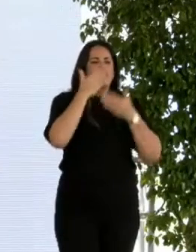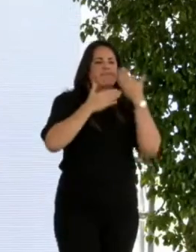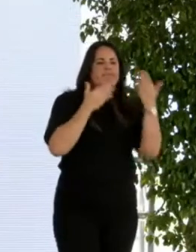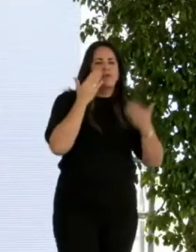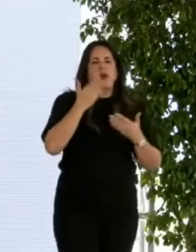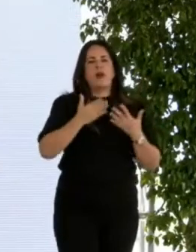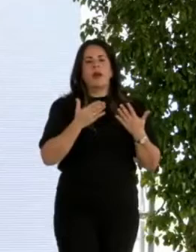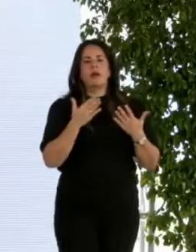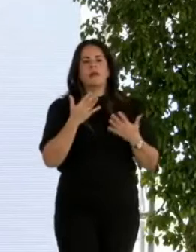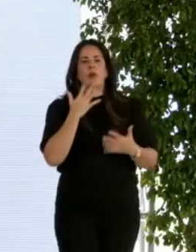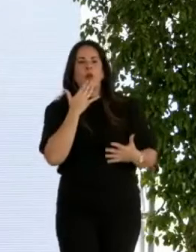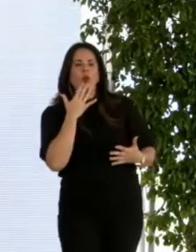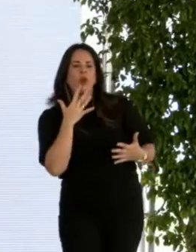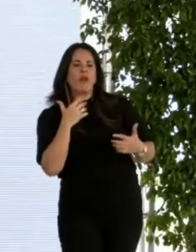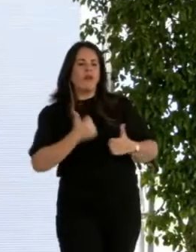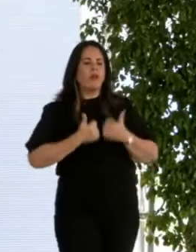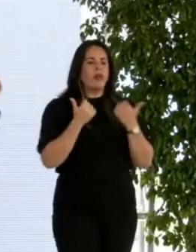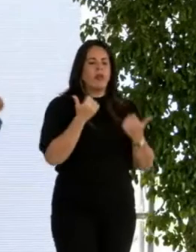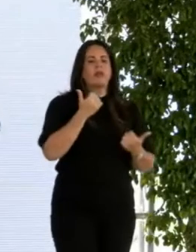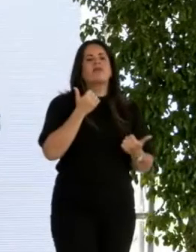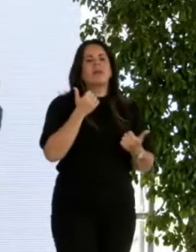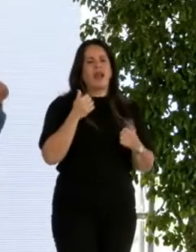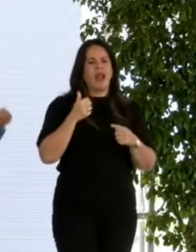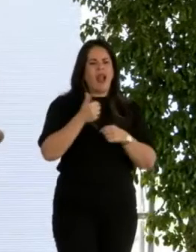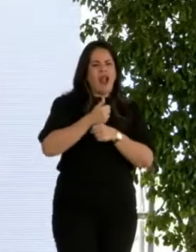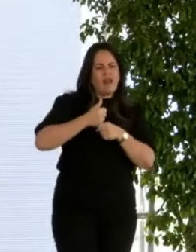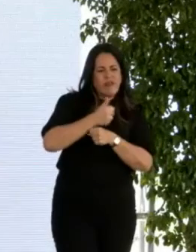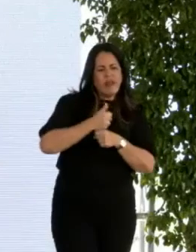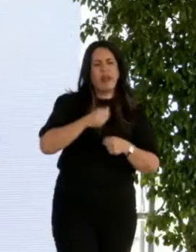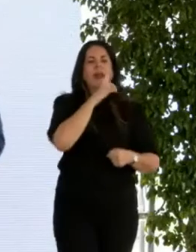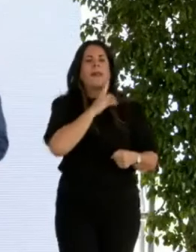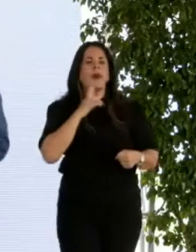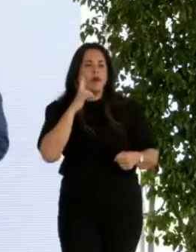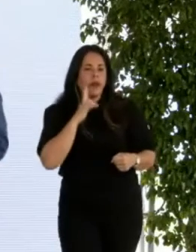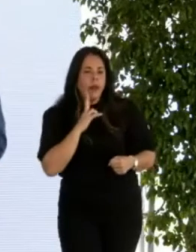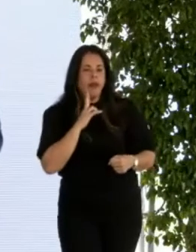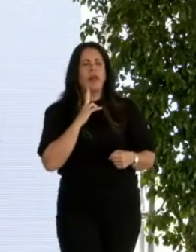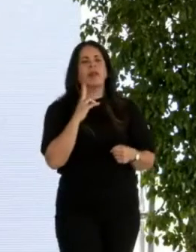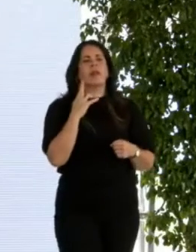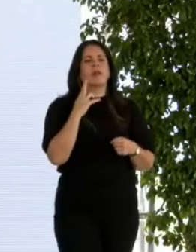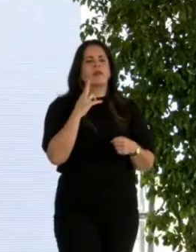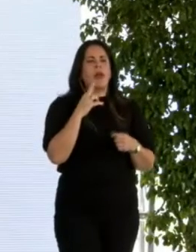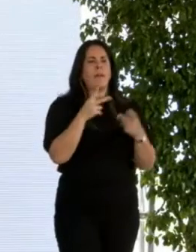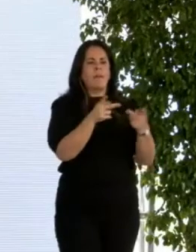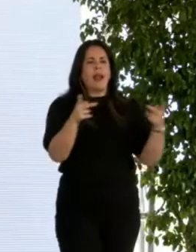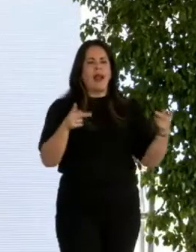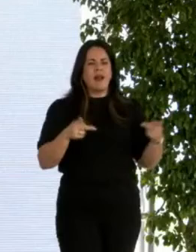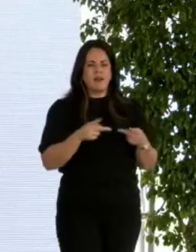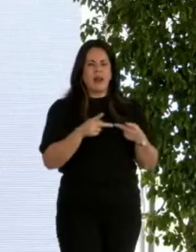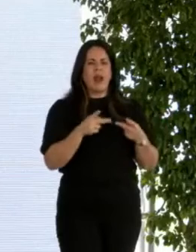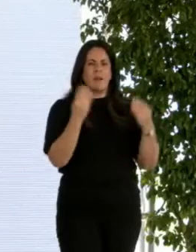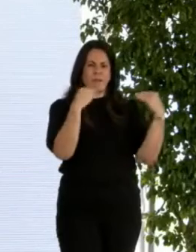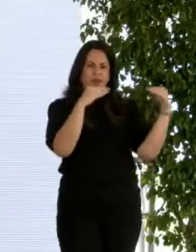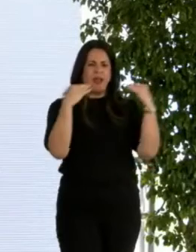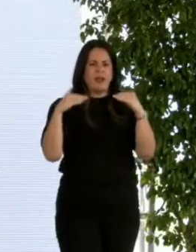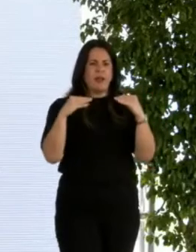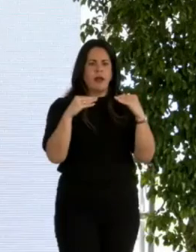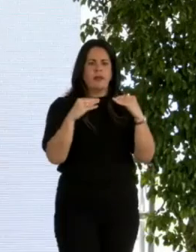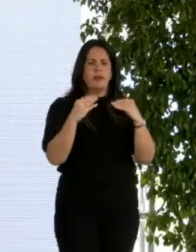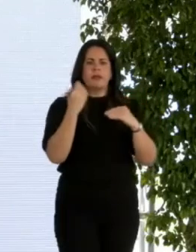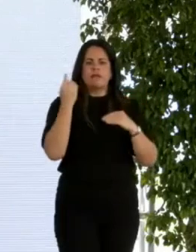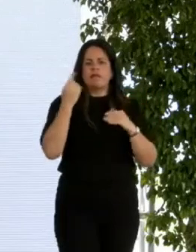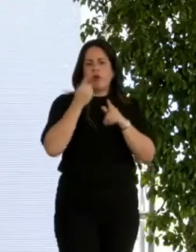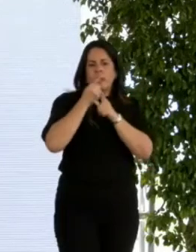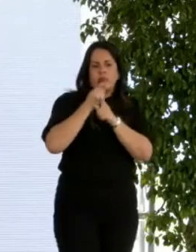colores y vida con cafecitos y restaurantes y con una plaza del mercado que va a operar todo el tiempo